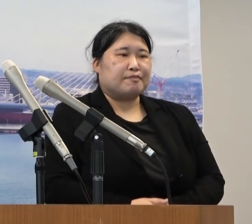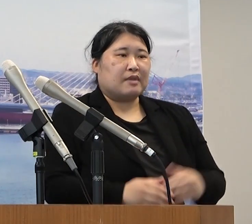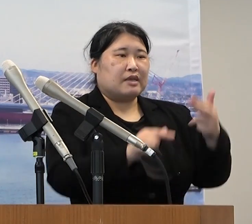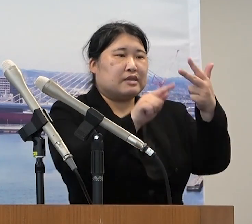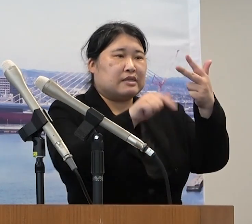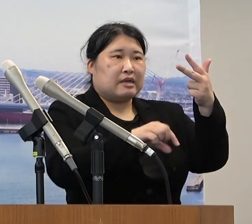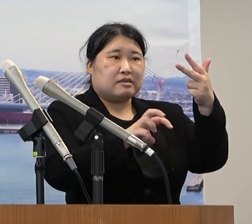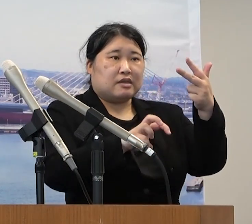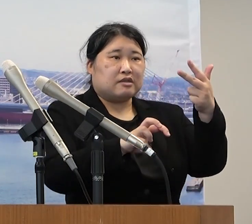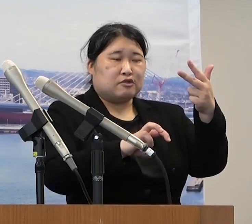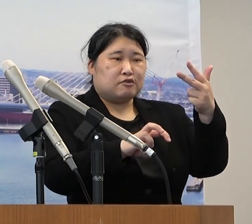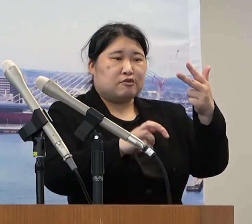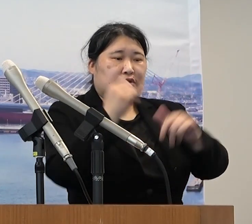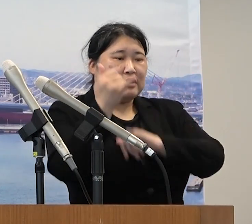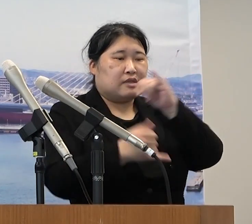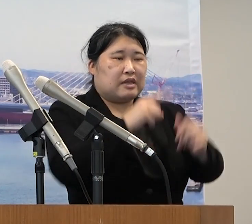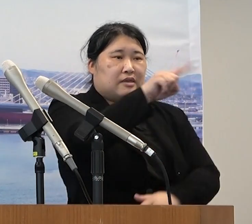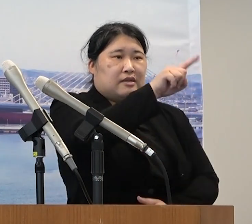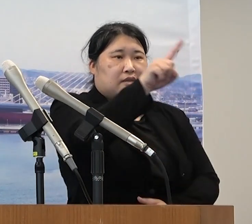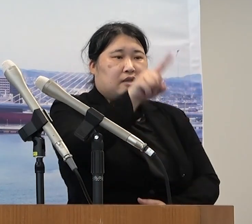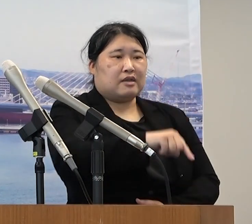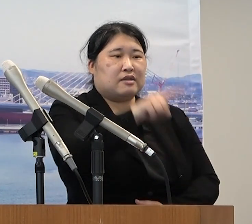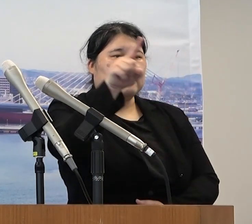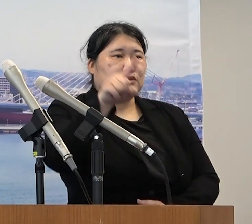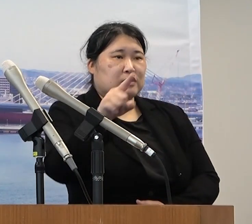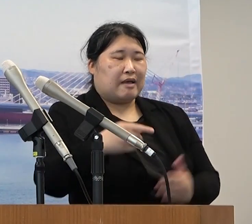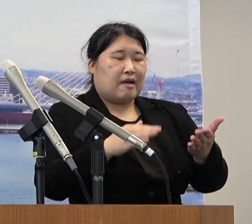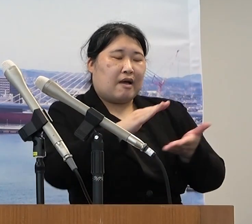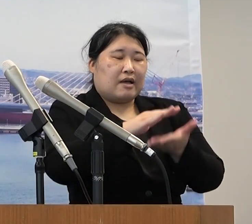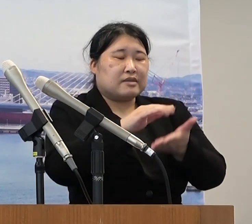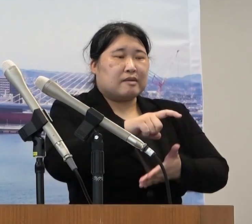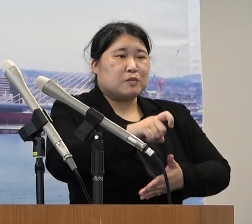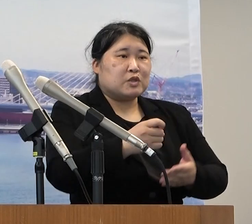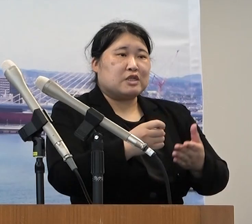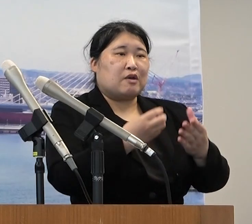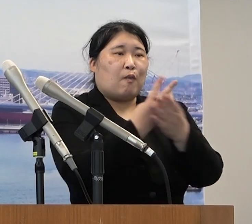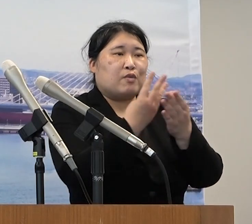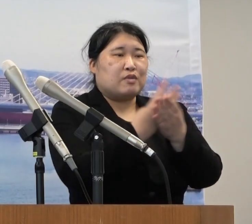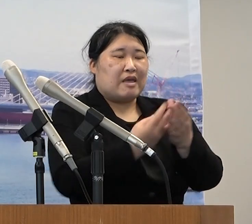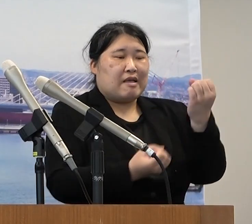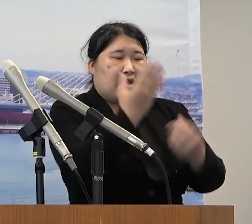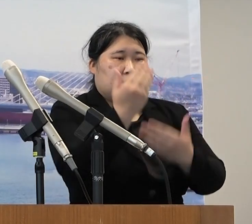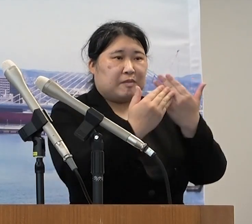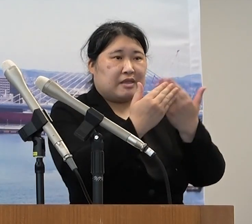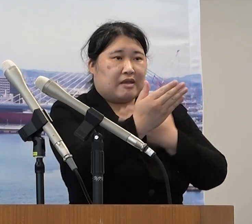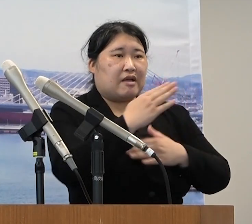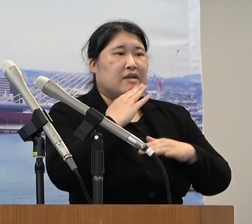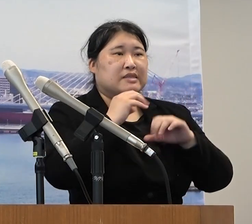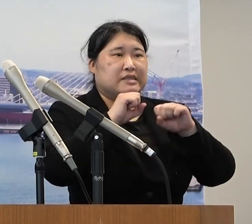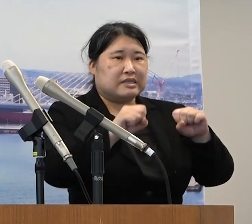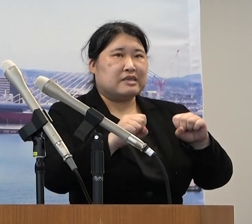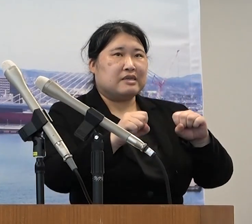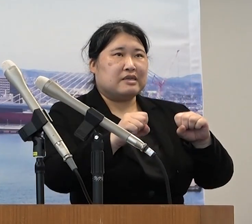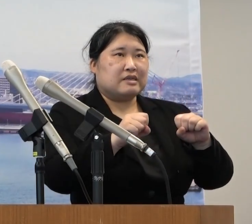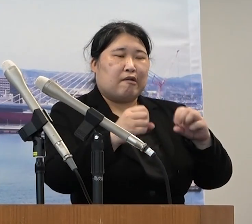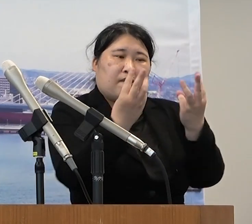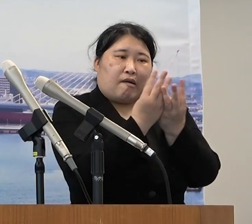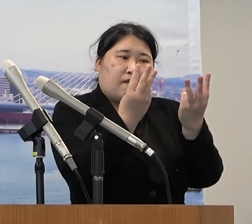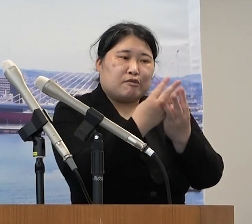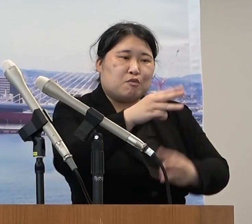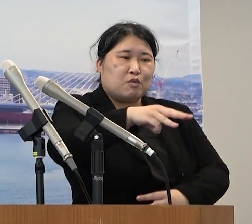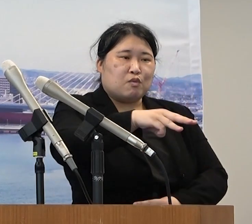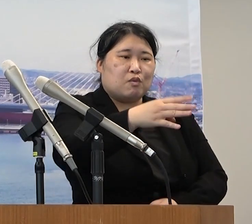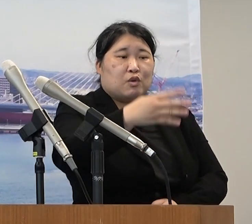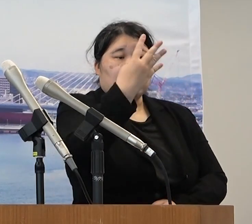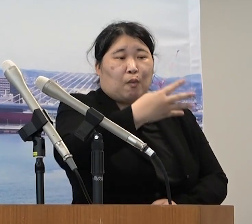7月30日は第73回浅虫温泉花火大会が行われ、 浅虫の夜空に約4000発